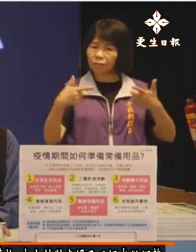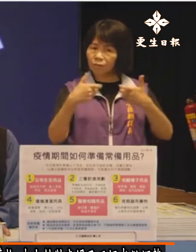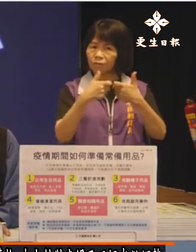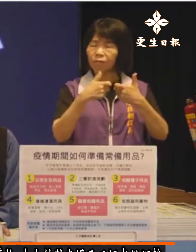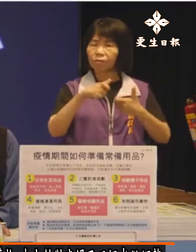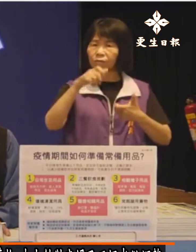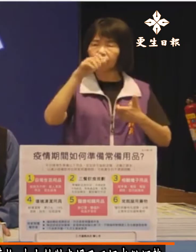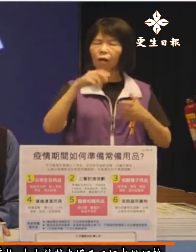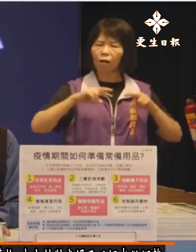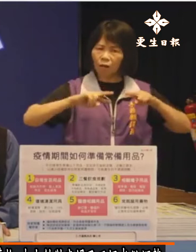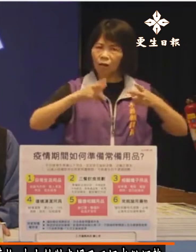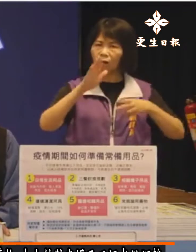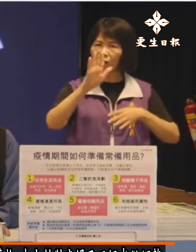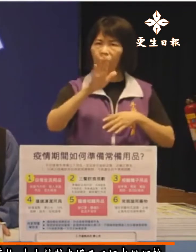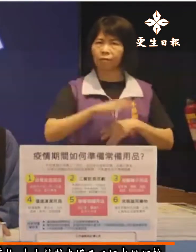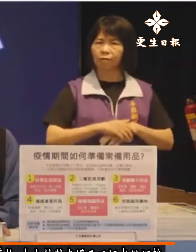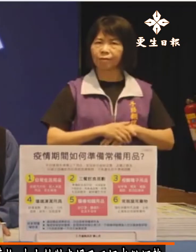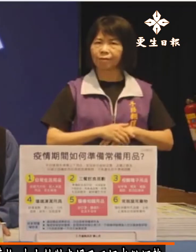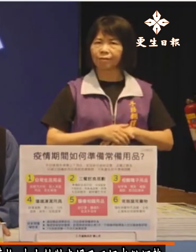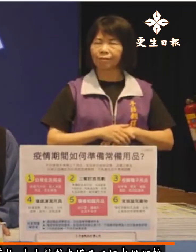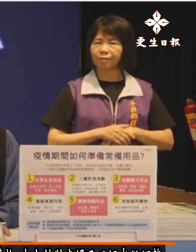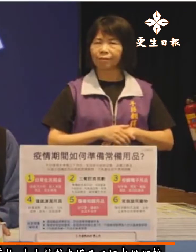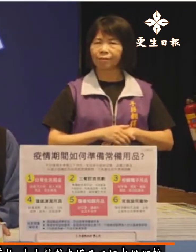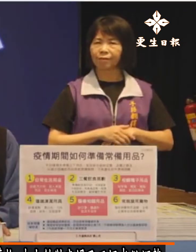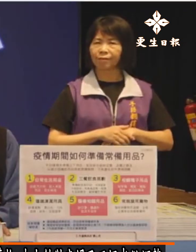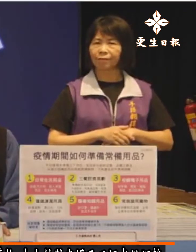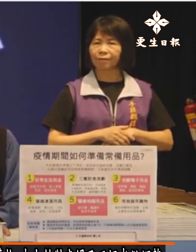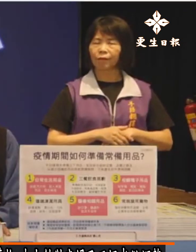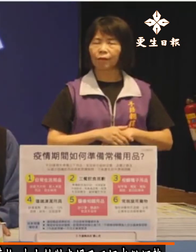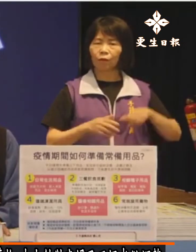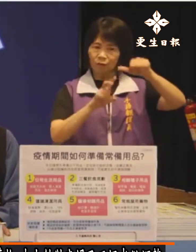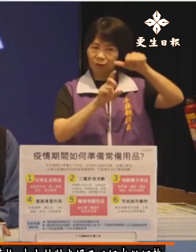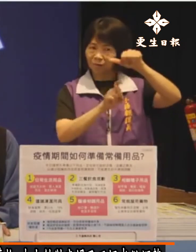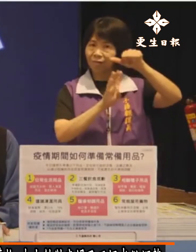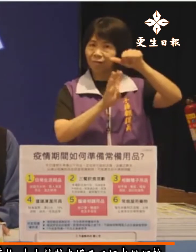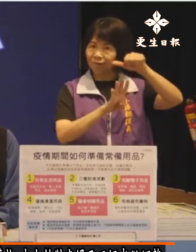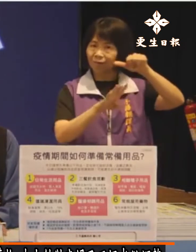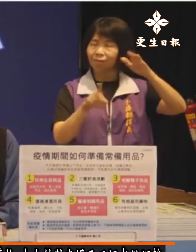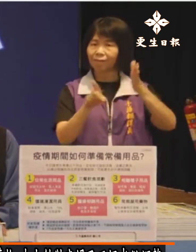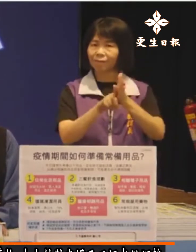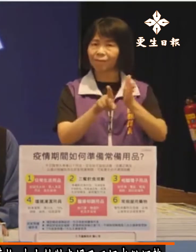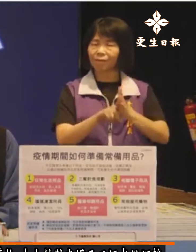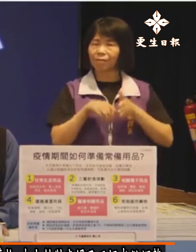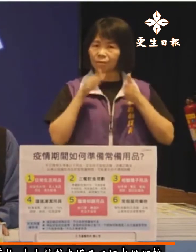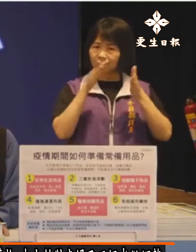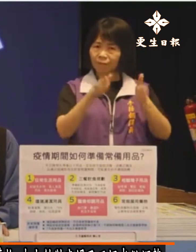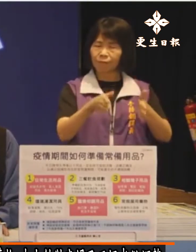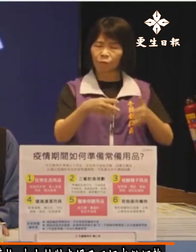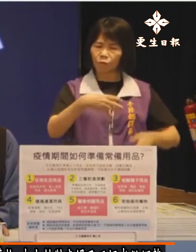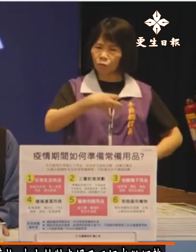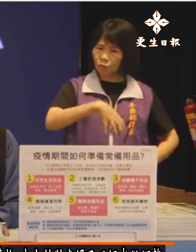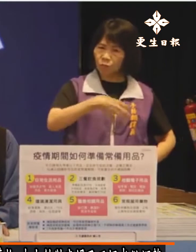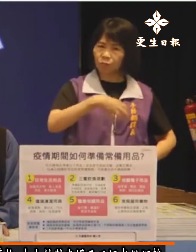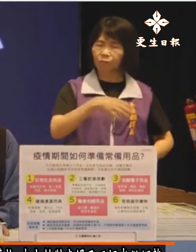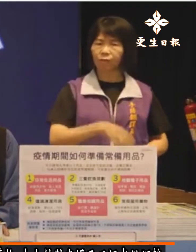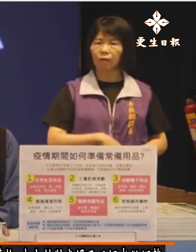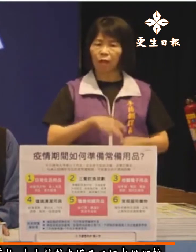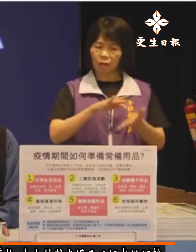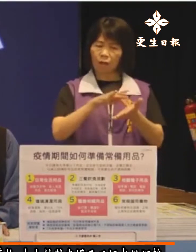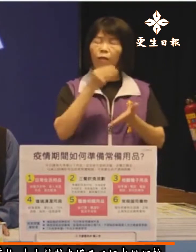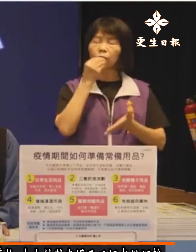整。那在5月14号的时候呢，是针对于孕妇就可以使用，但是现在是针对